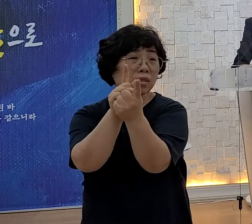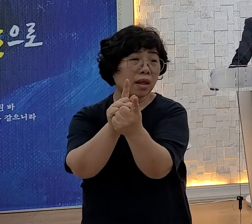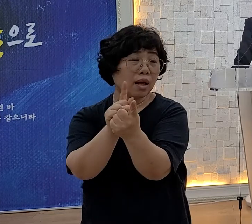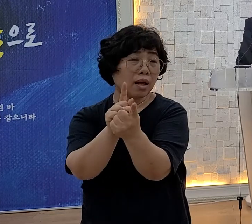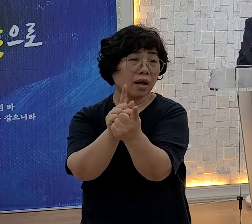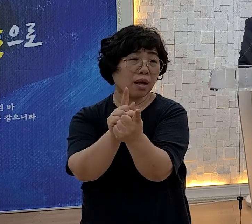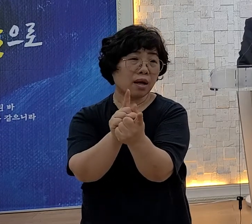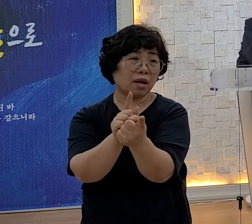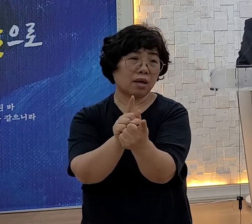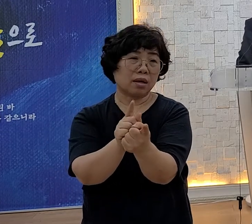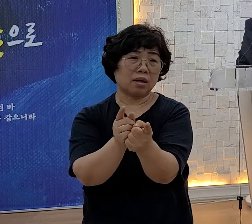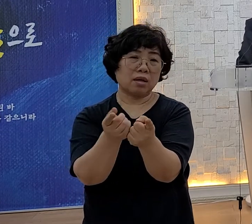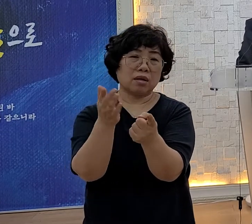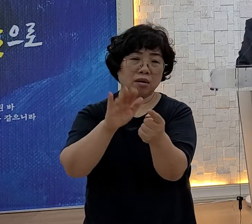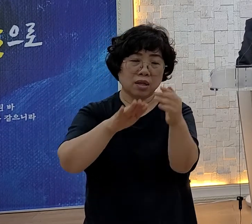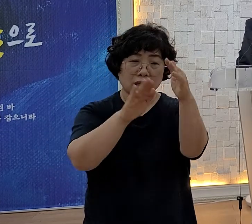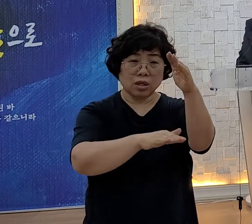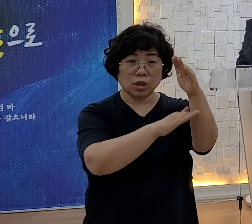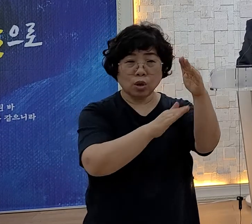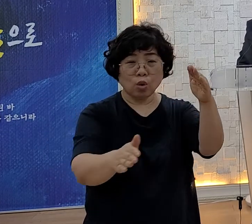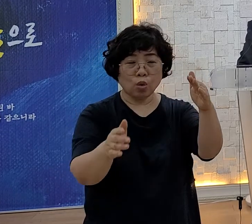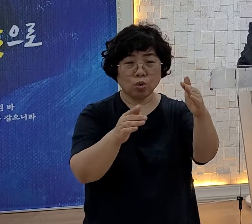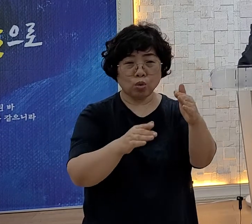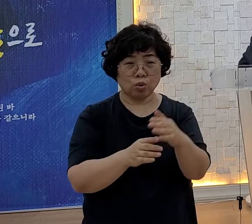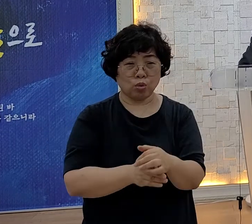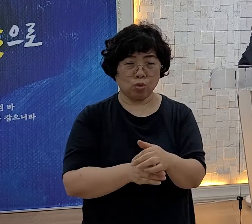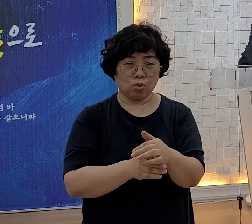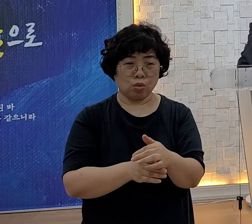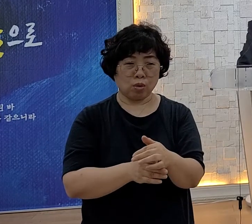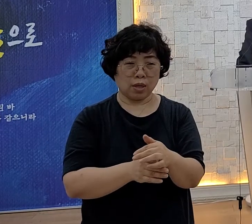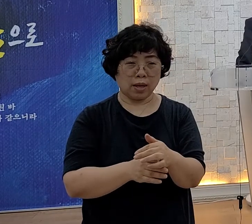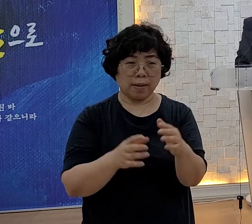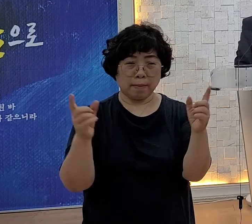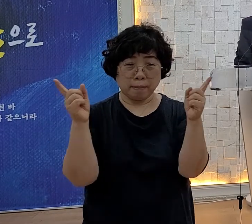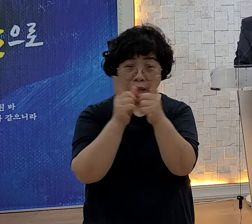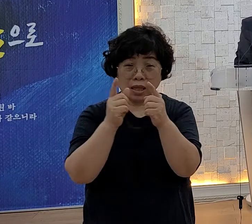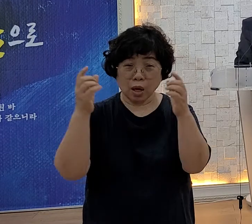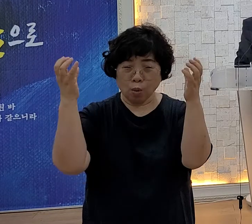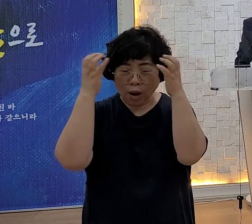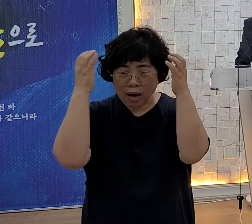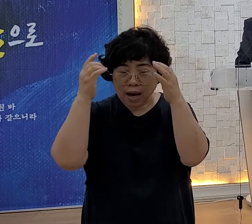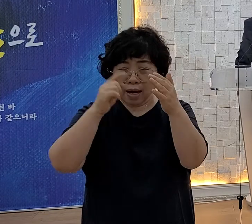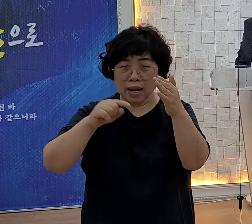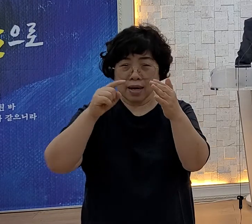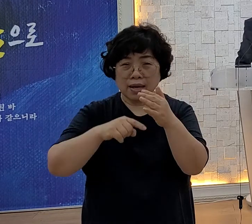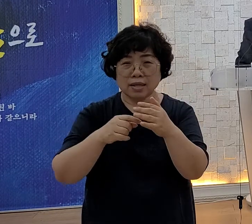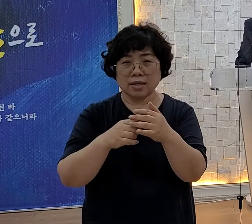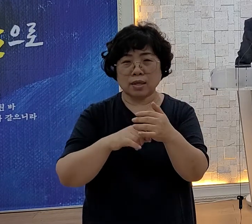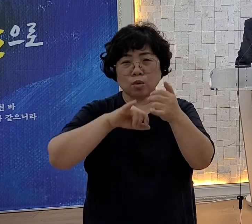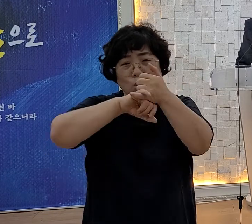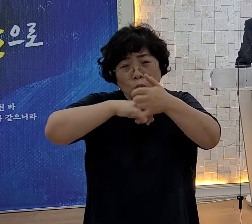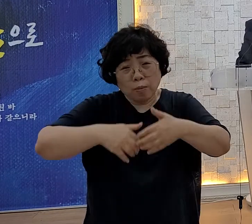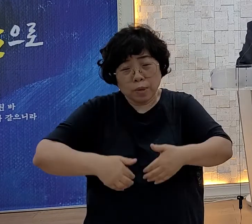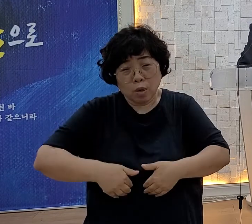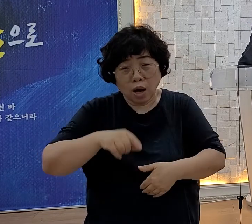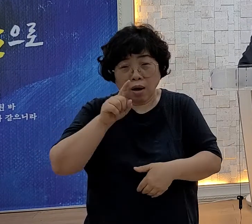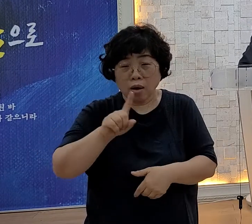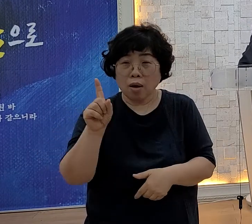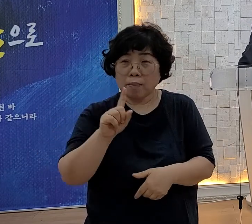이 성도의 이 환난의 과정 속에서 빠질 수 없는 게 뭐냐? 하나님의 영광을